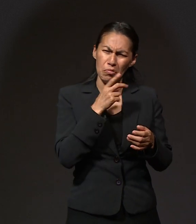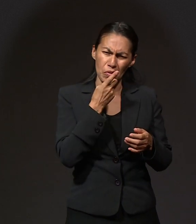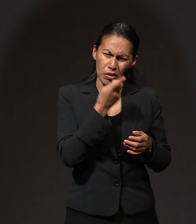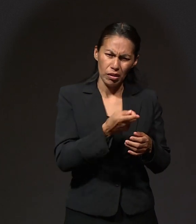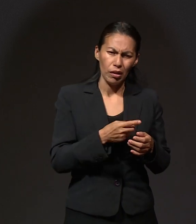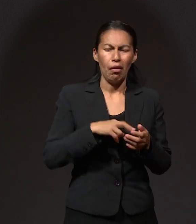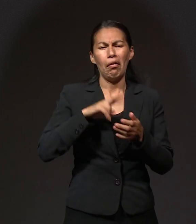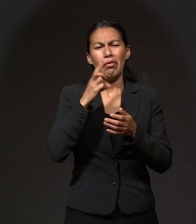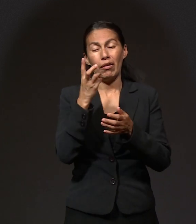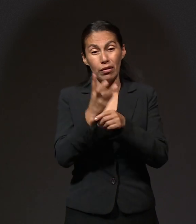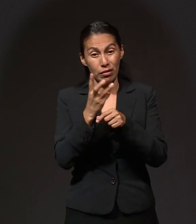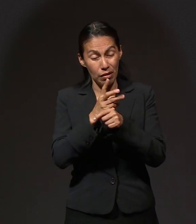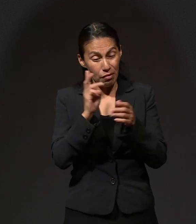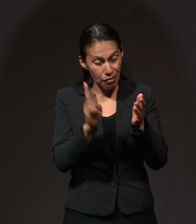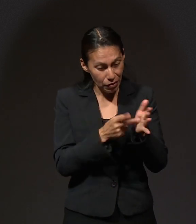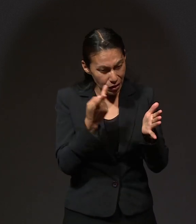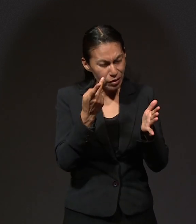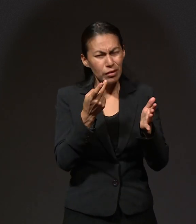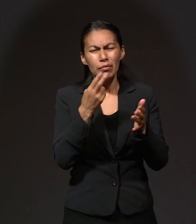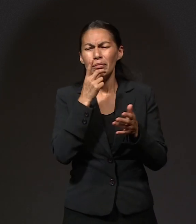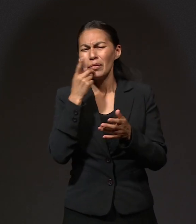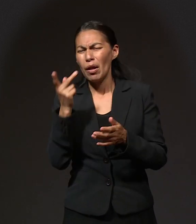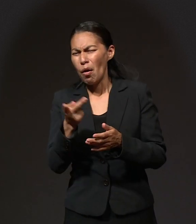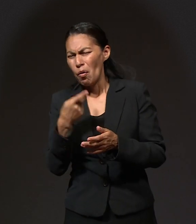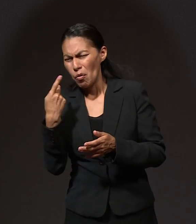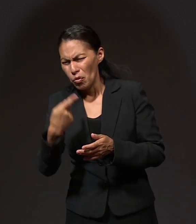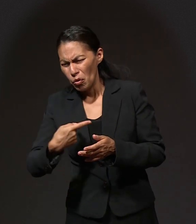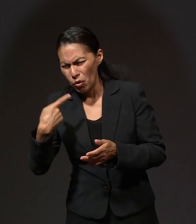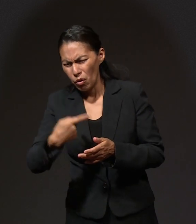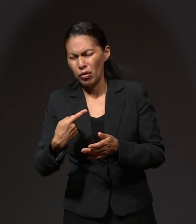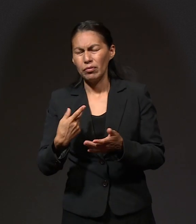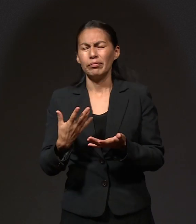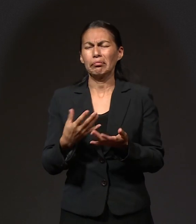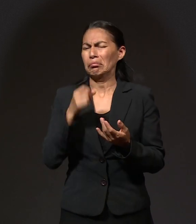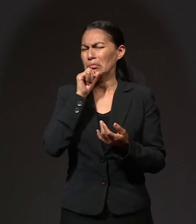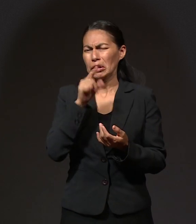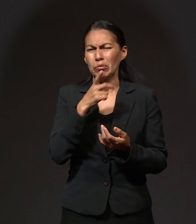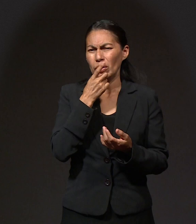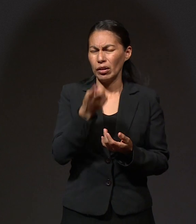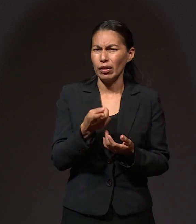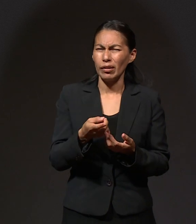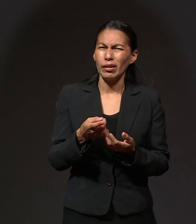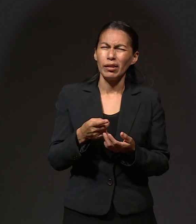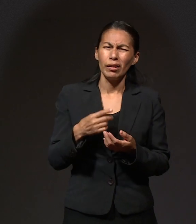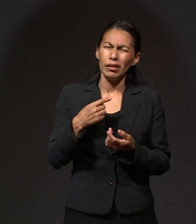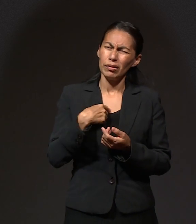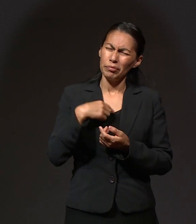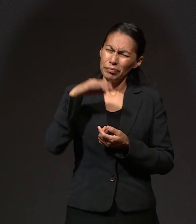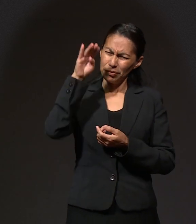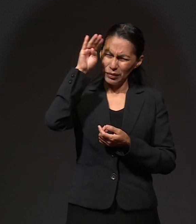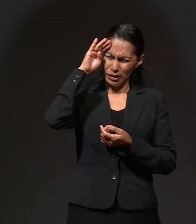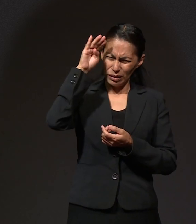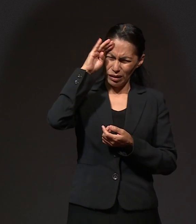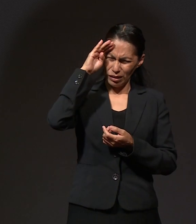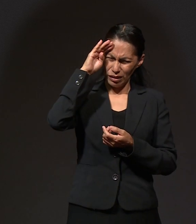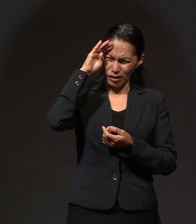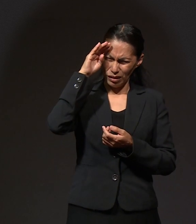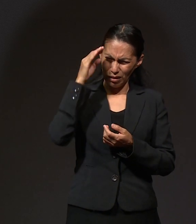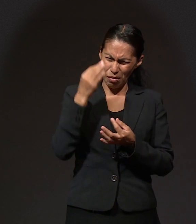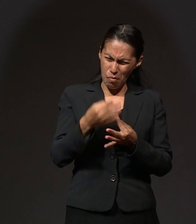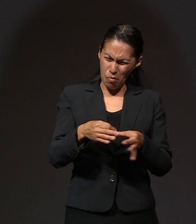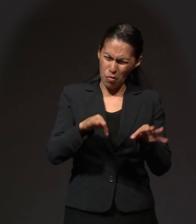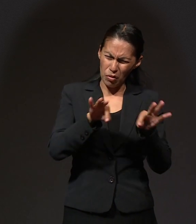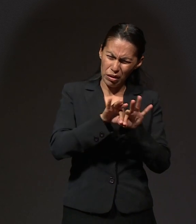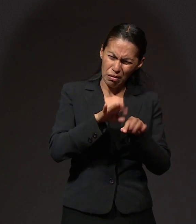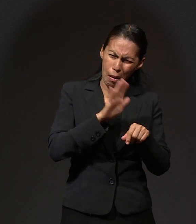Y luego me hizo reflexionar con la pregunta, ¿qué es más importante, lo que usted le diga a Dios o lo que Dios le dice a usted? Y ahí